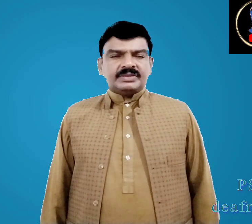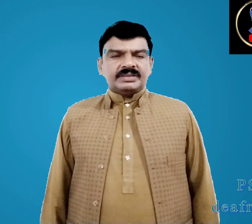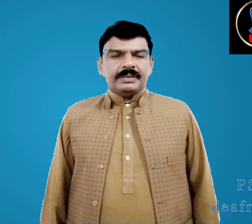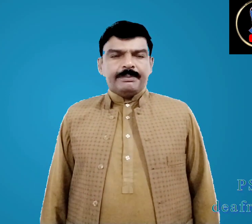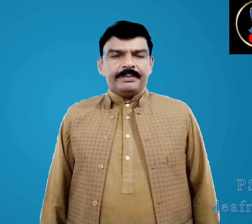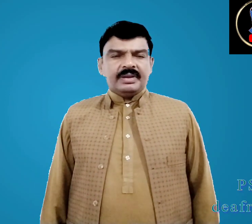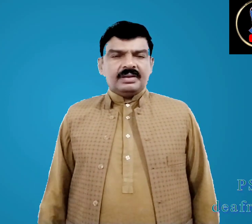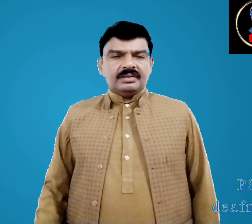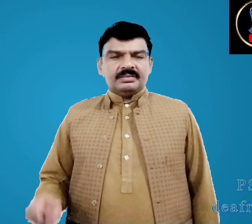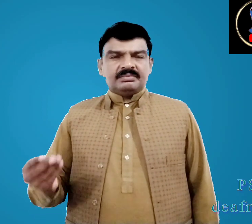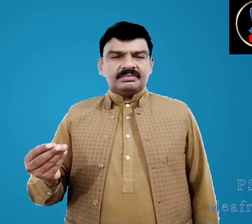सिंपल,